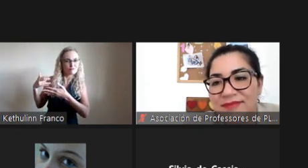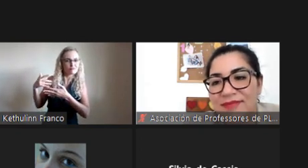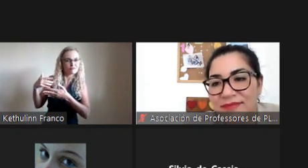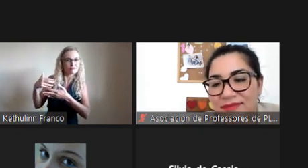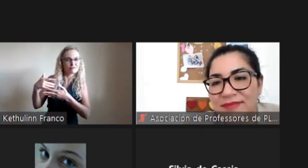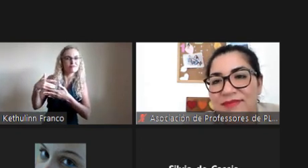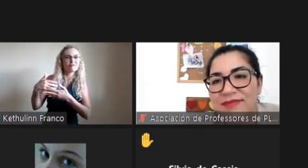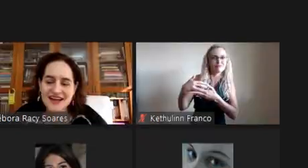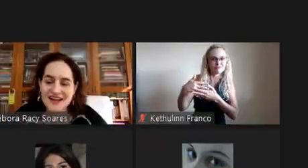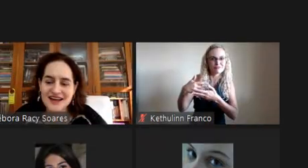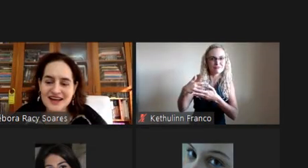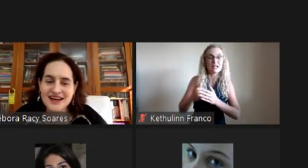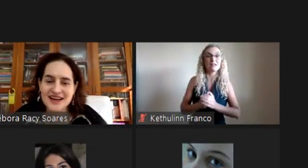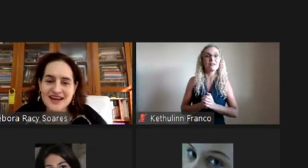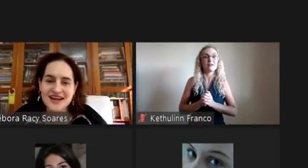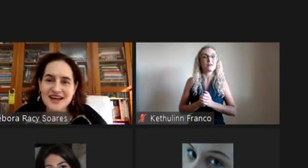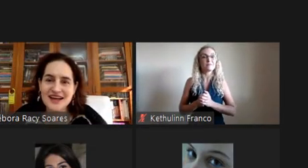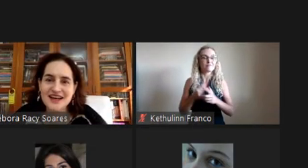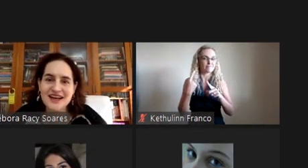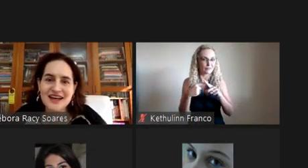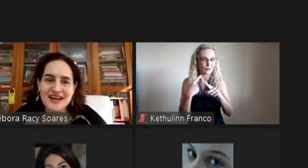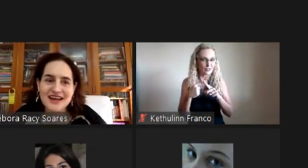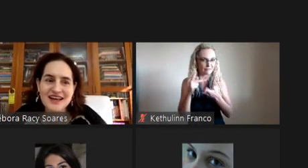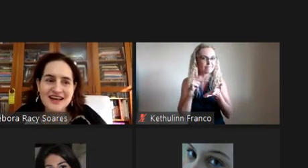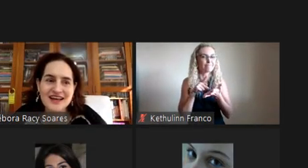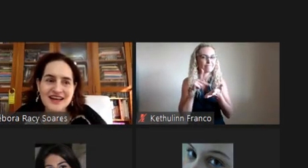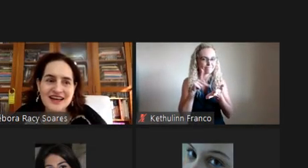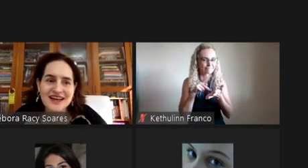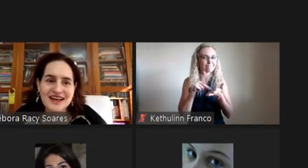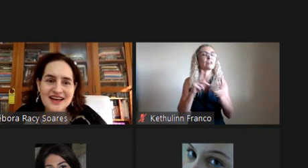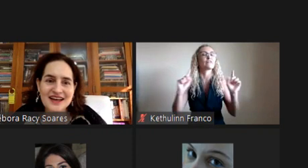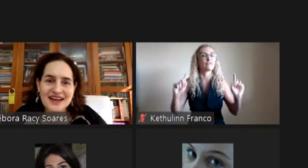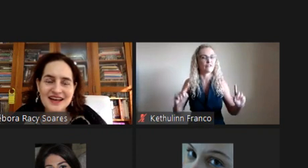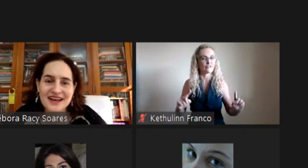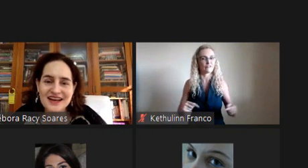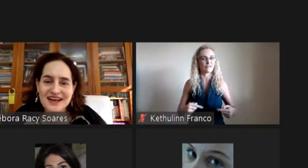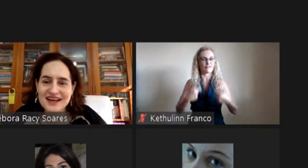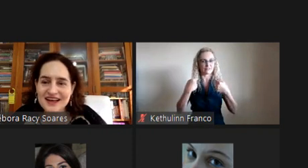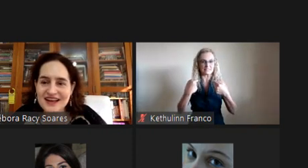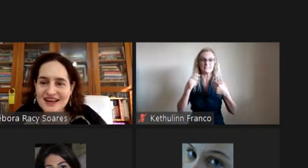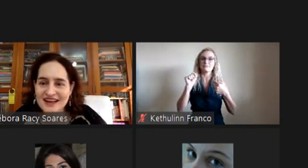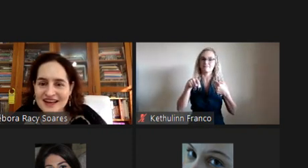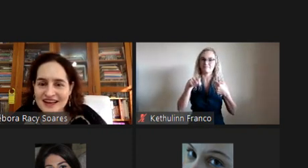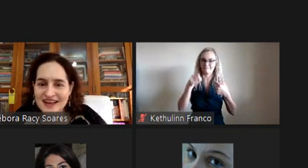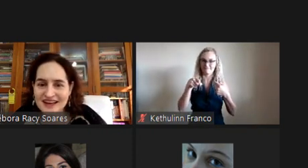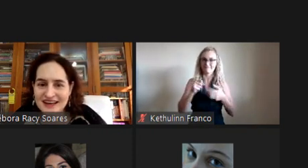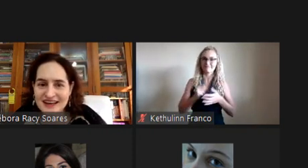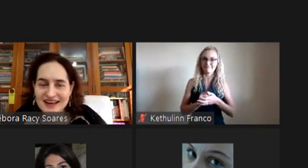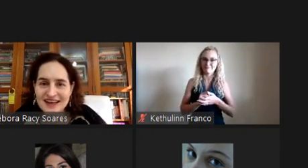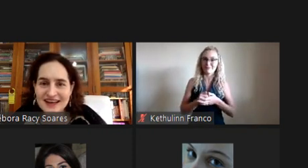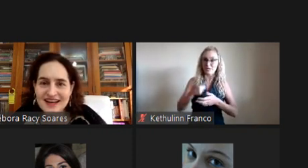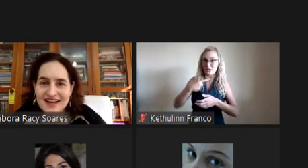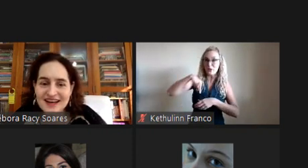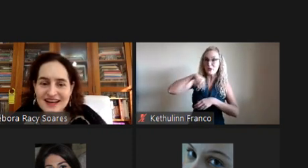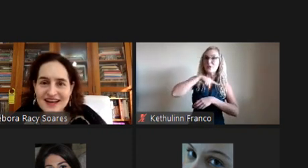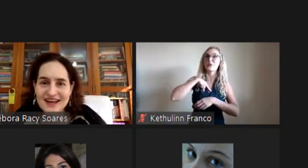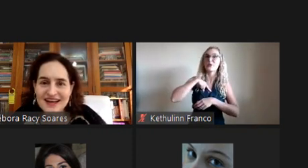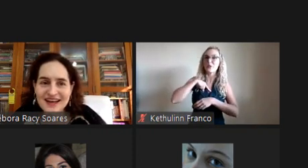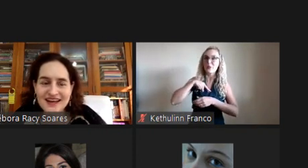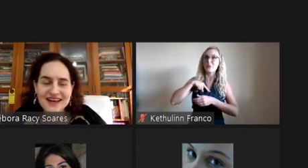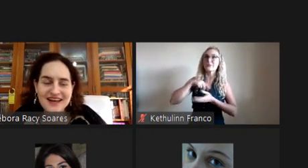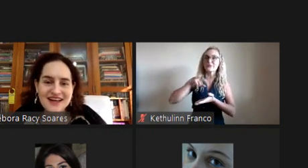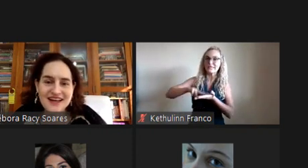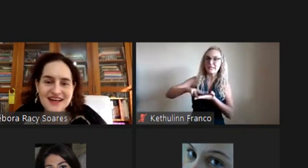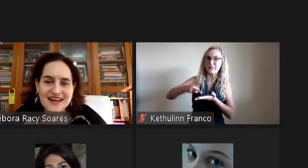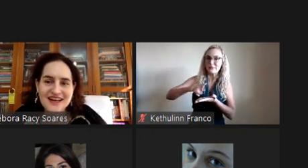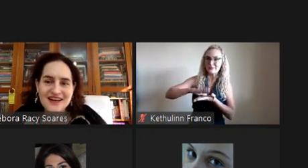né? É desafiador para nós, né, enquanto tradutores, como professores de Libras, poder